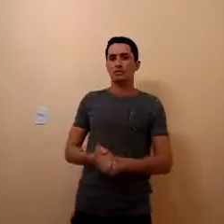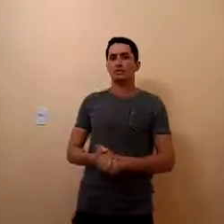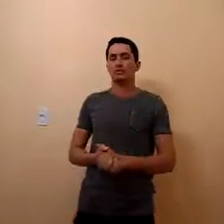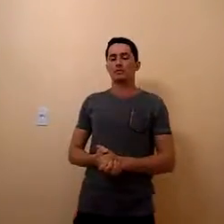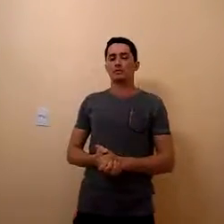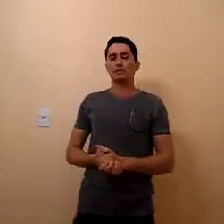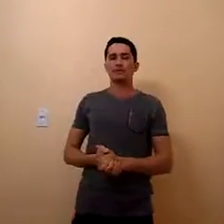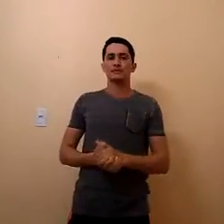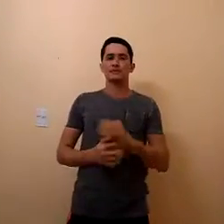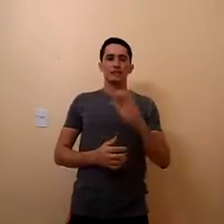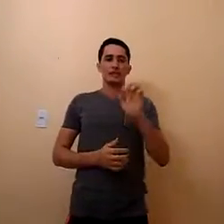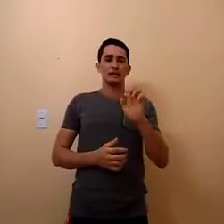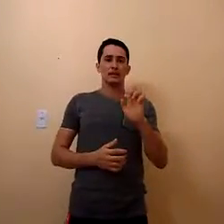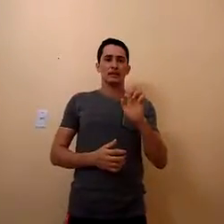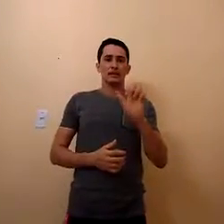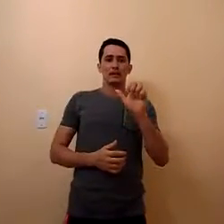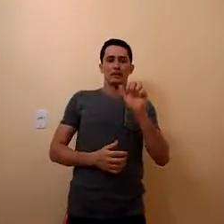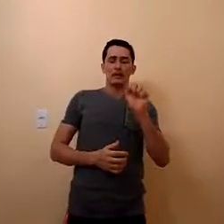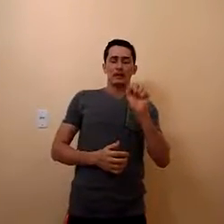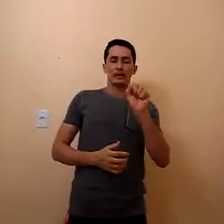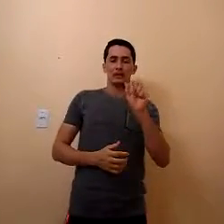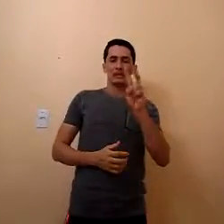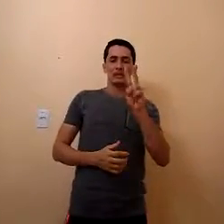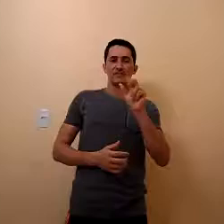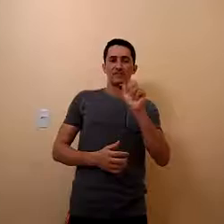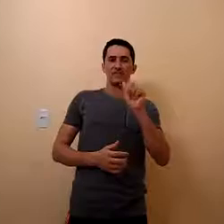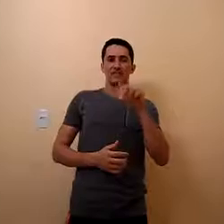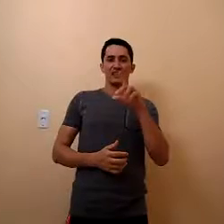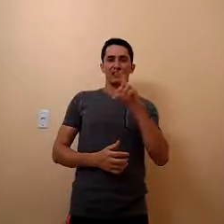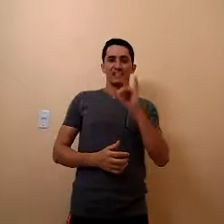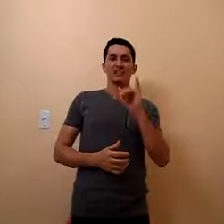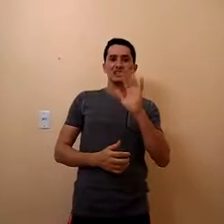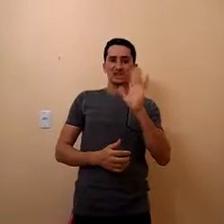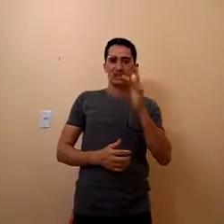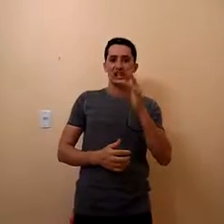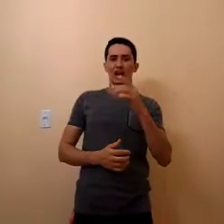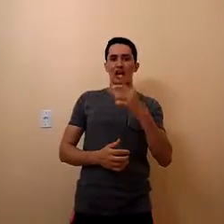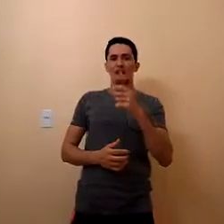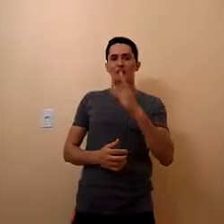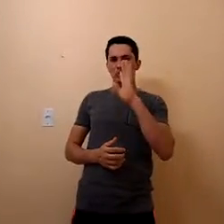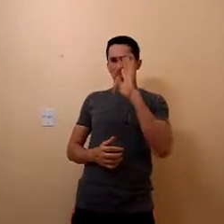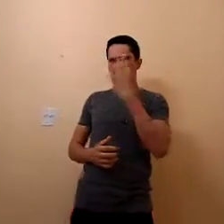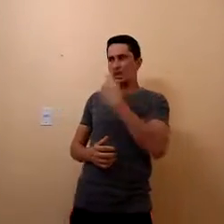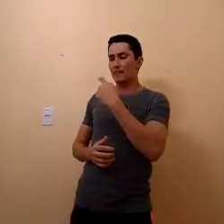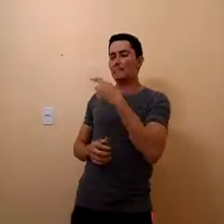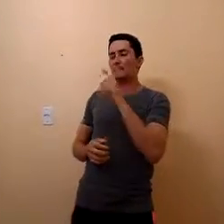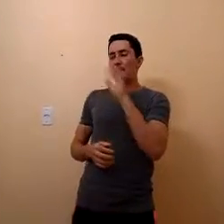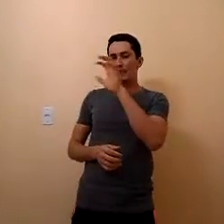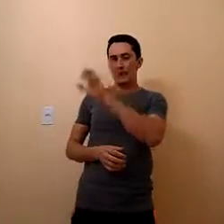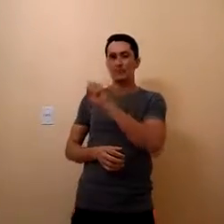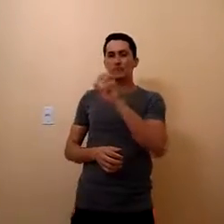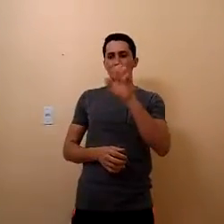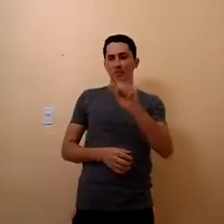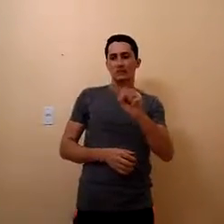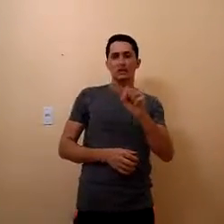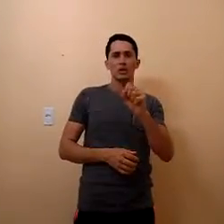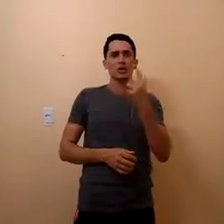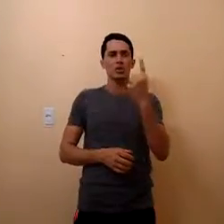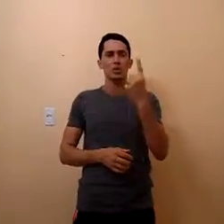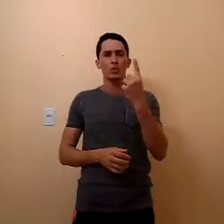Esvandir já tinha procurado promotores para relatar que vinha recebendo ameaças. Os promotores apontam como um dos mandantes da morte do prefeito